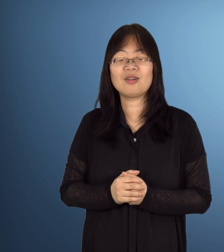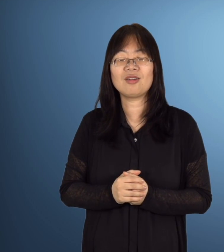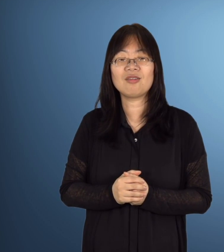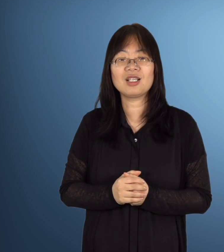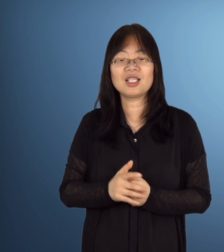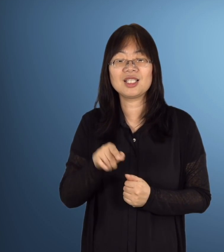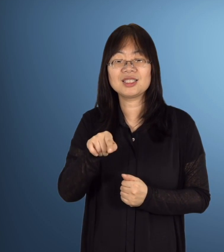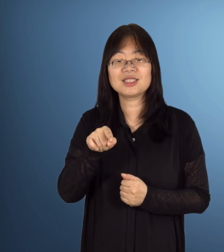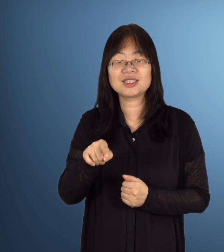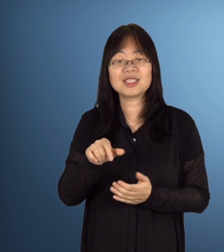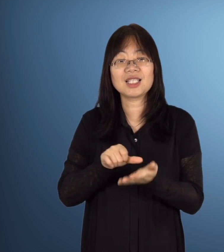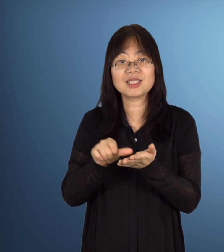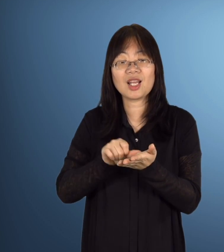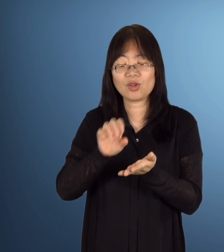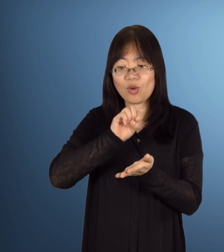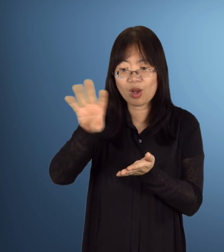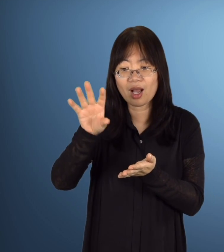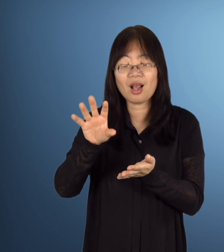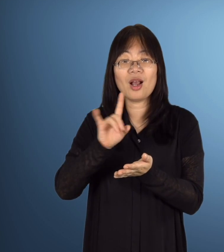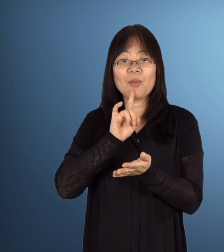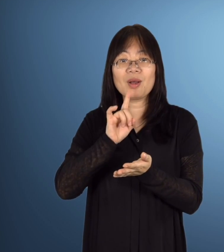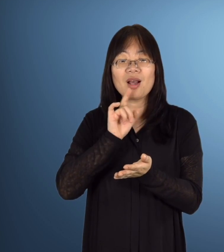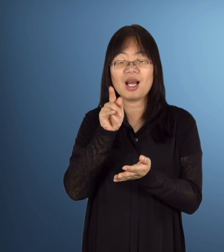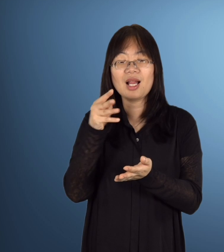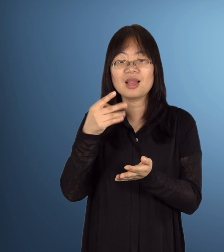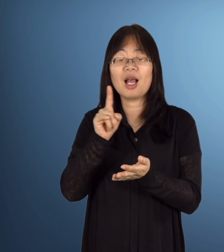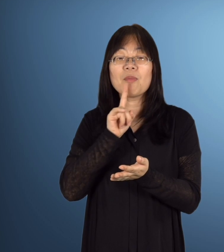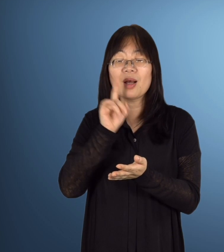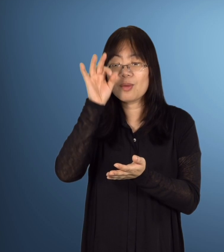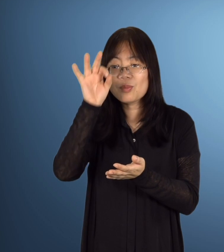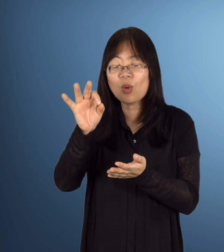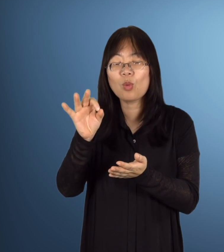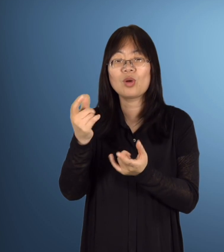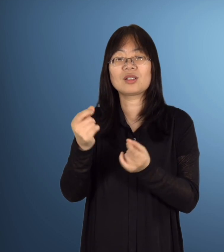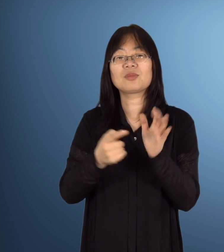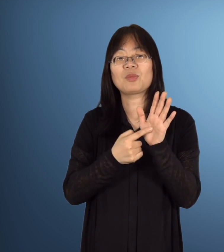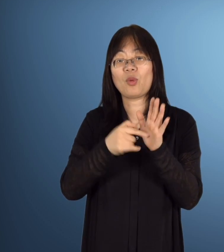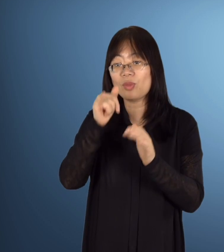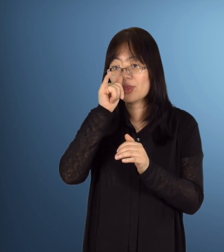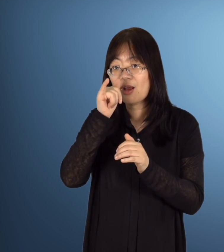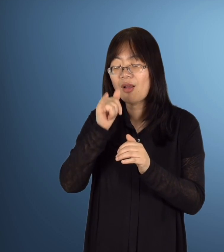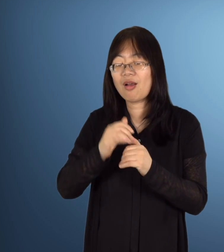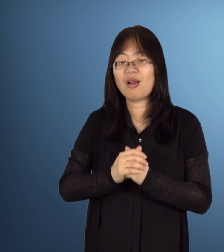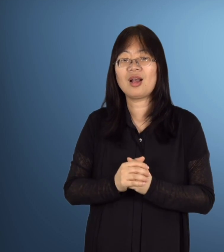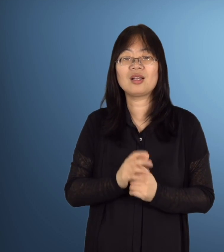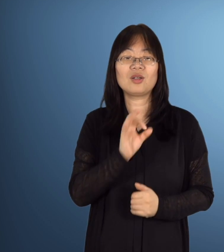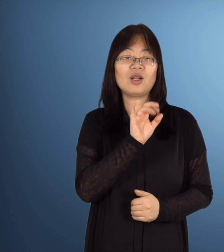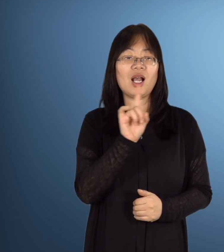놀랍게도 이 제거하다라는 헬라 말이 이런 표현을 썼어요.